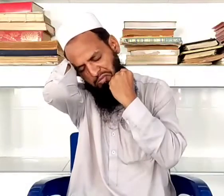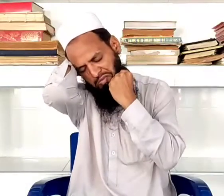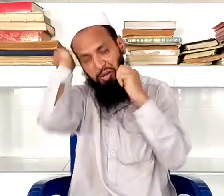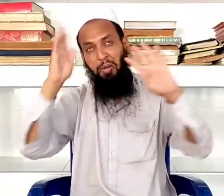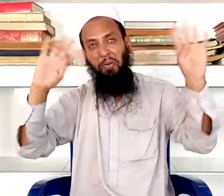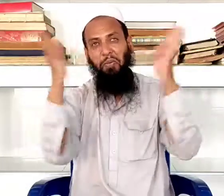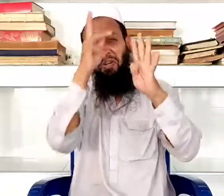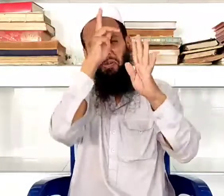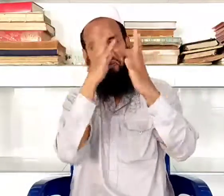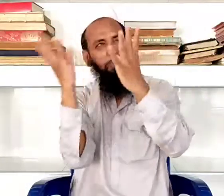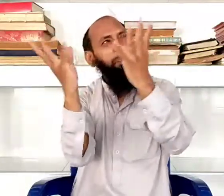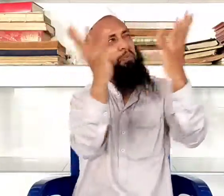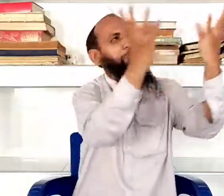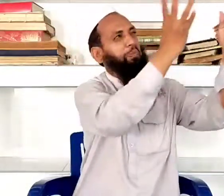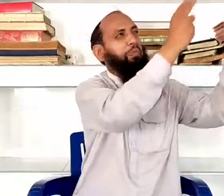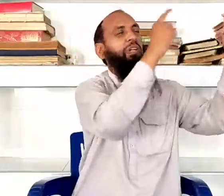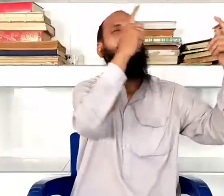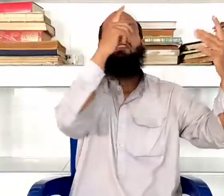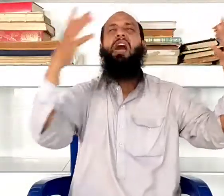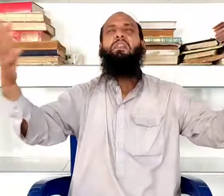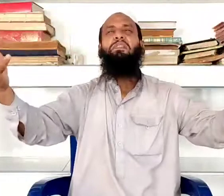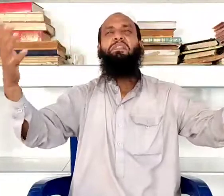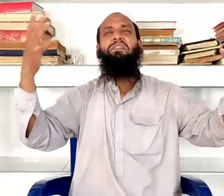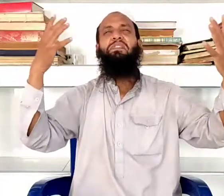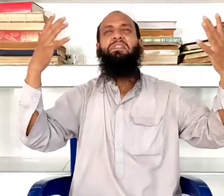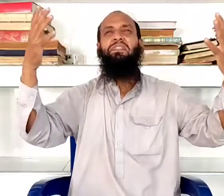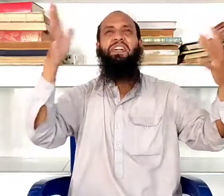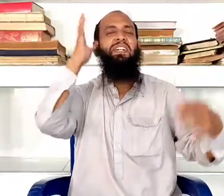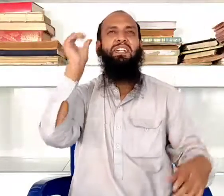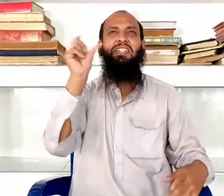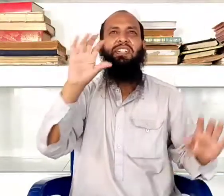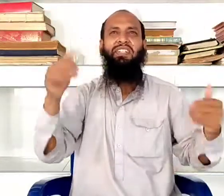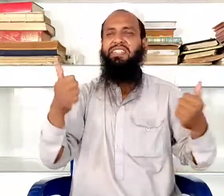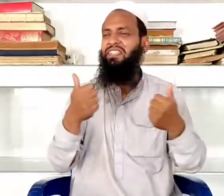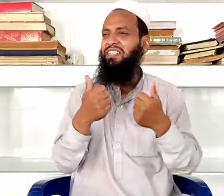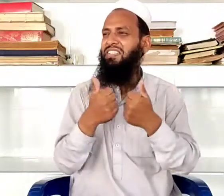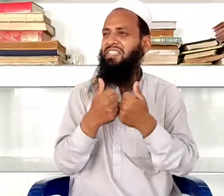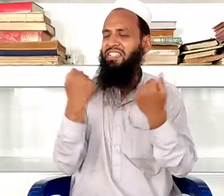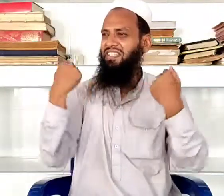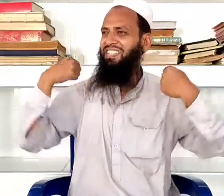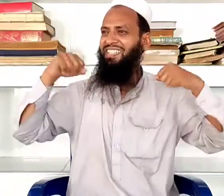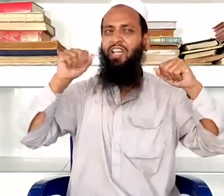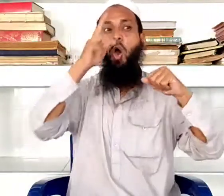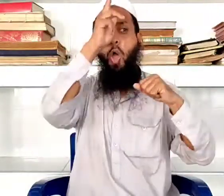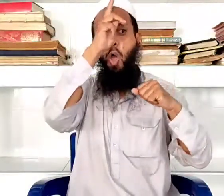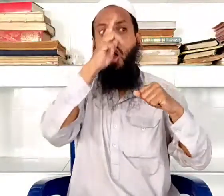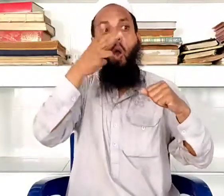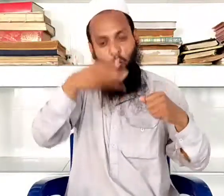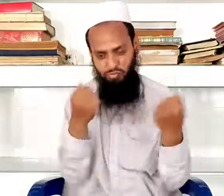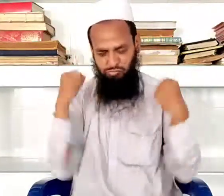ہے استغفر اللہ نعوذ باللہ. تو نبی کریم صلی اللہ علیہ وسلم نے پشیم گوئی فرما دی تھی اور آپ نے فرمایا دو جہنم کے اندر